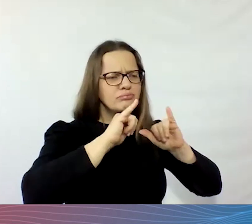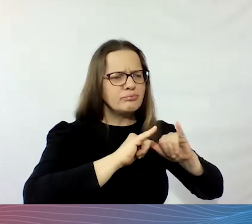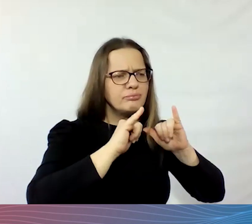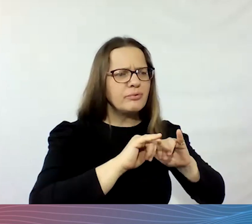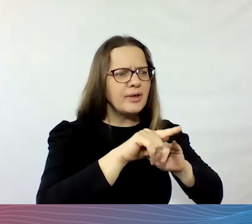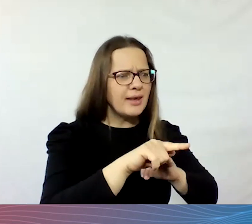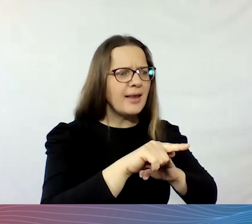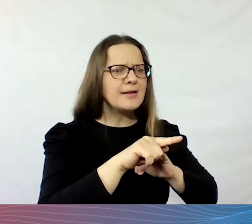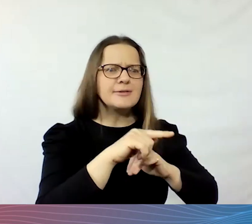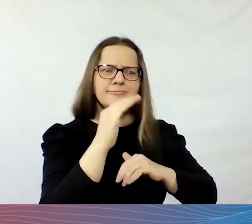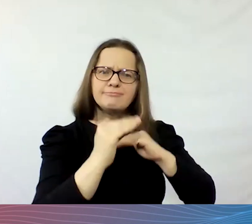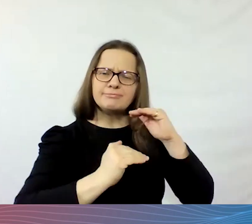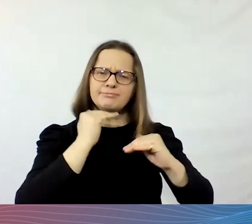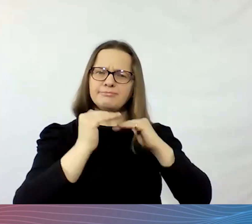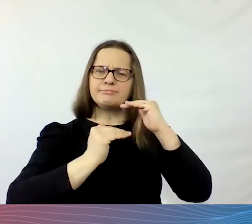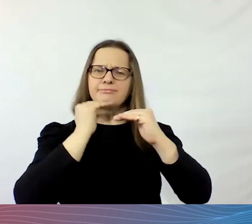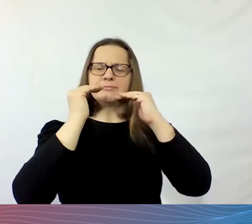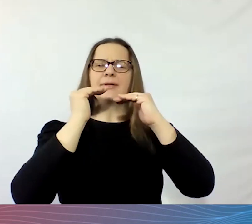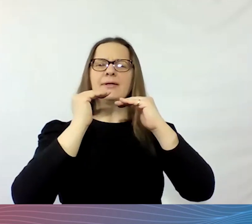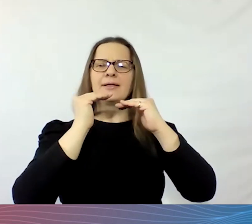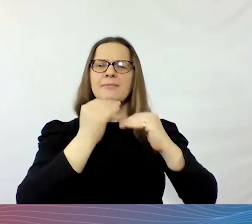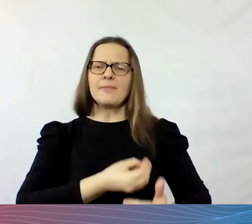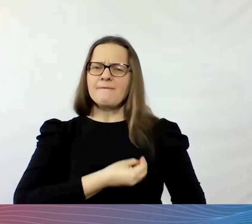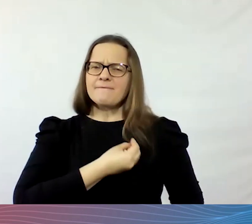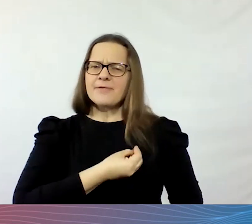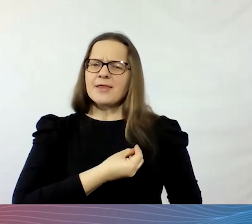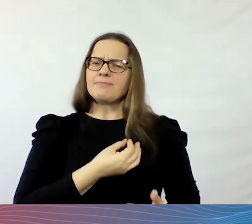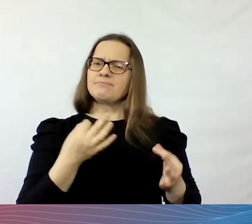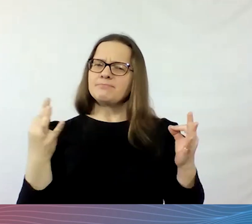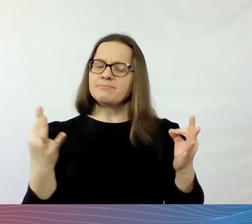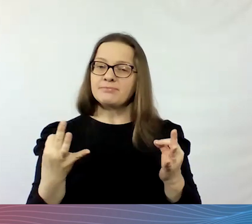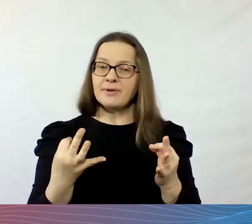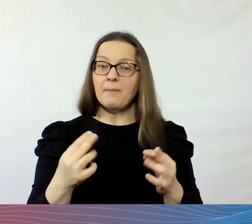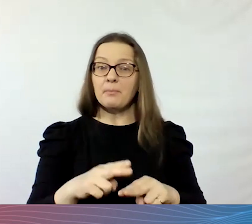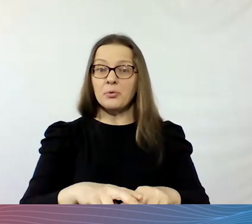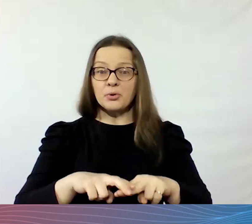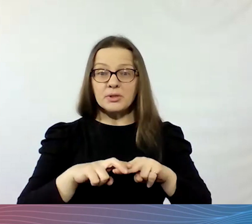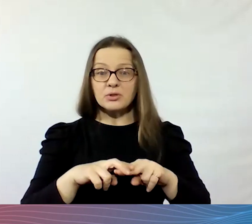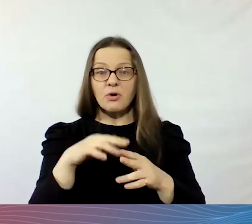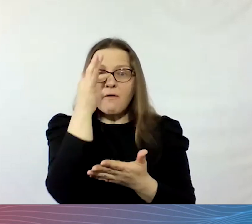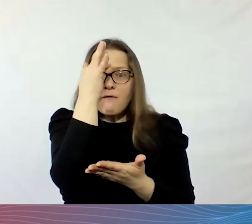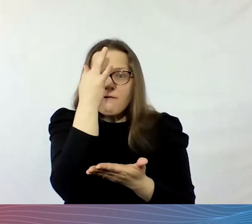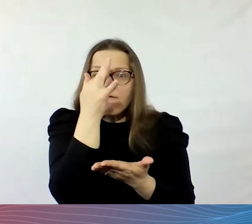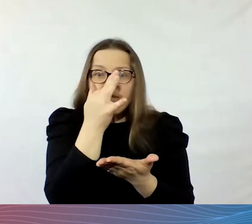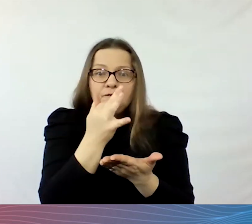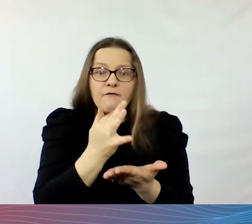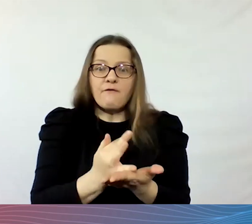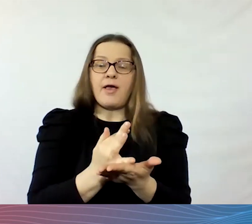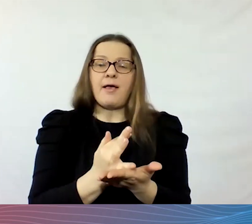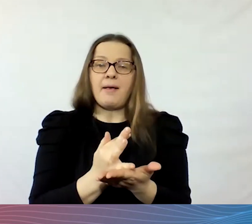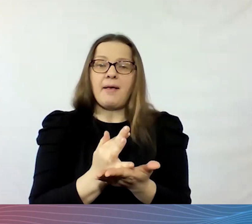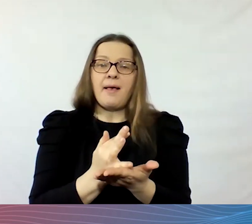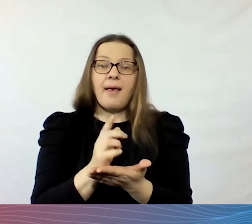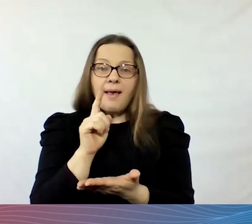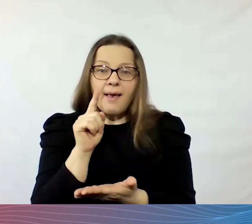Então, irmãos, a fé, para você ter a unidade do Espírito, você precisa ter fé para acionar o poder.